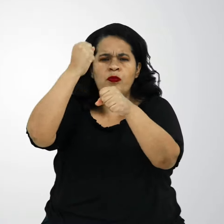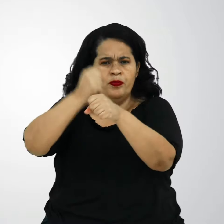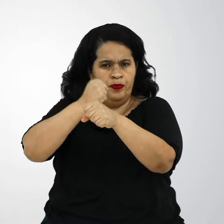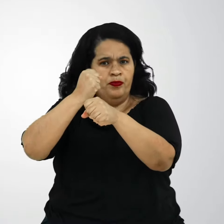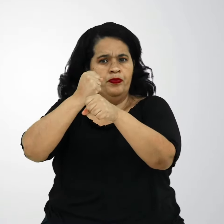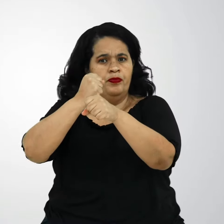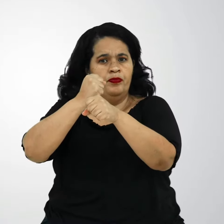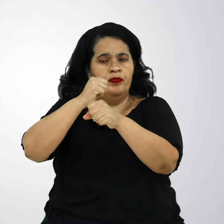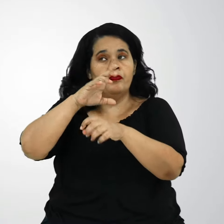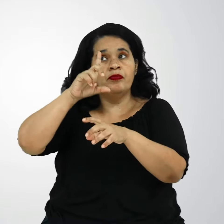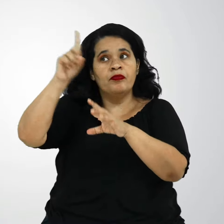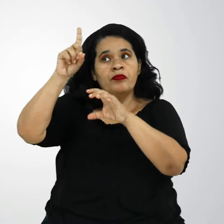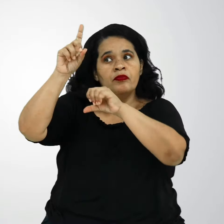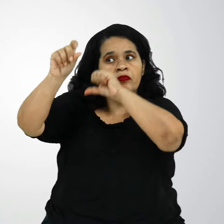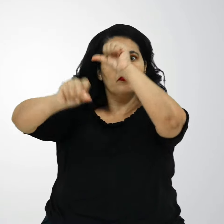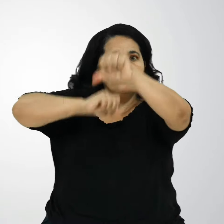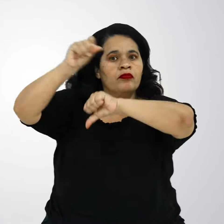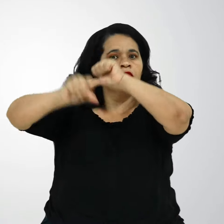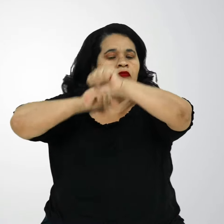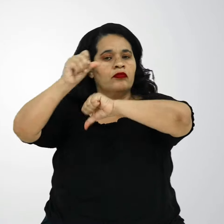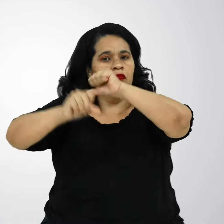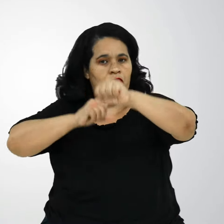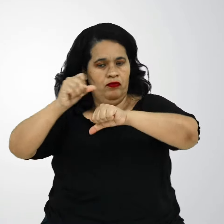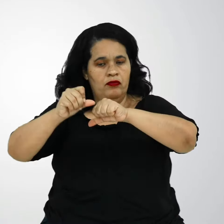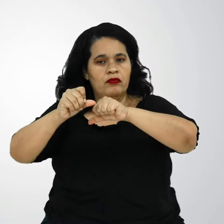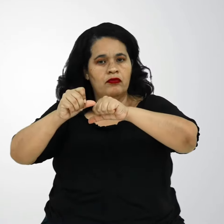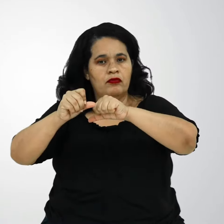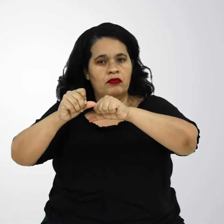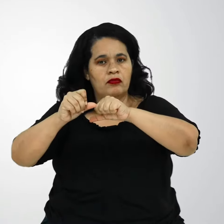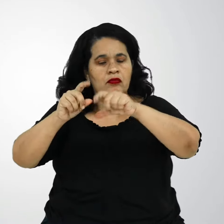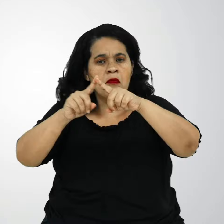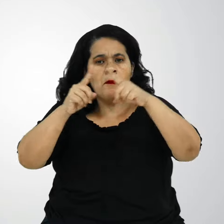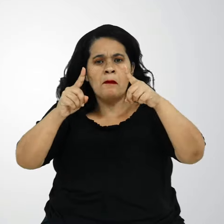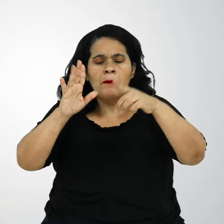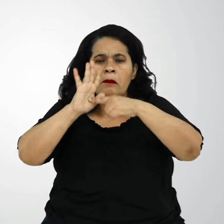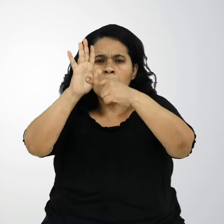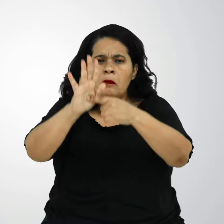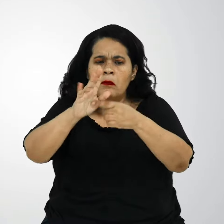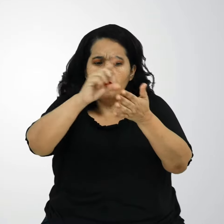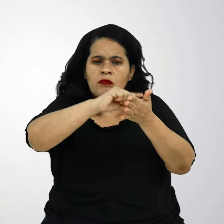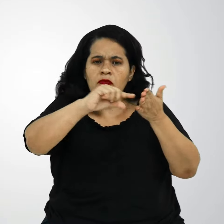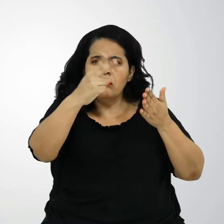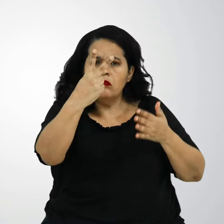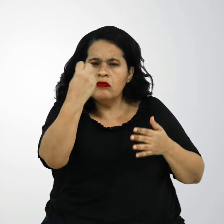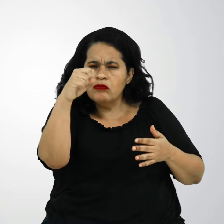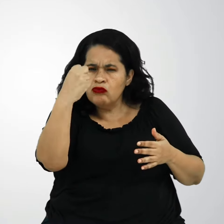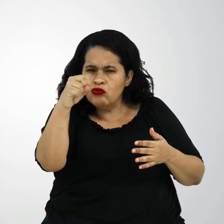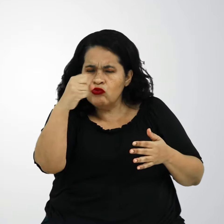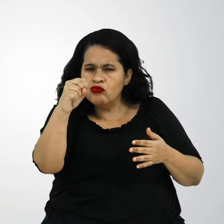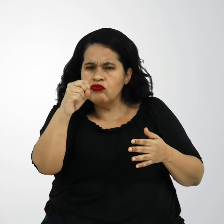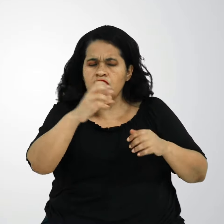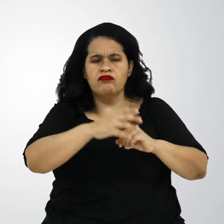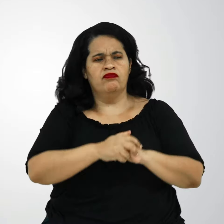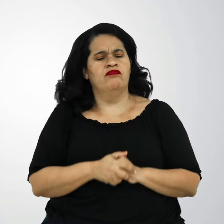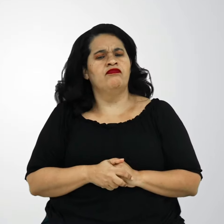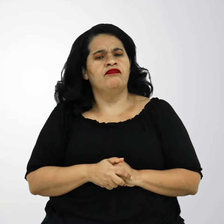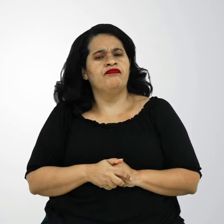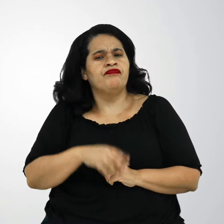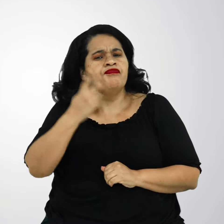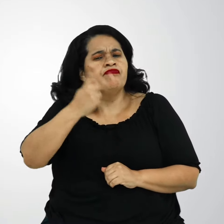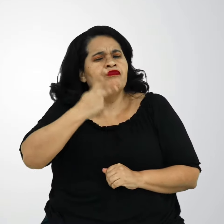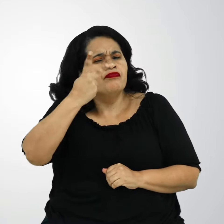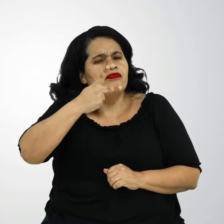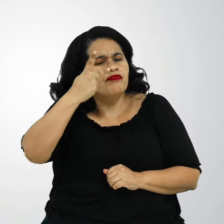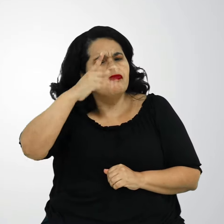as restaurarei. E aí segue. Quando que isso vai acontecer? Versículo 28, que diz acerca de